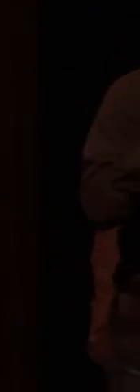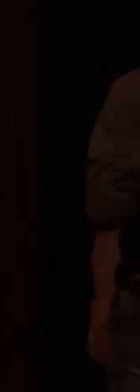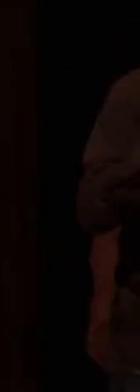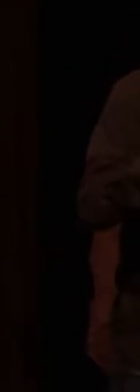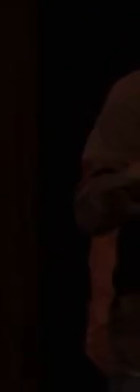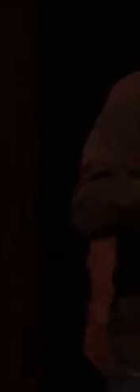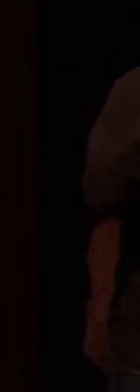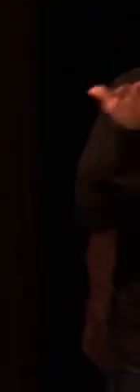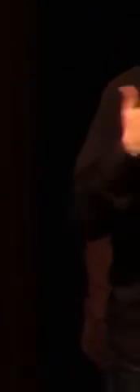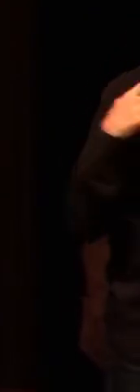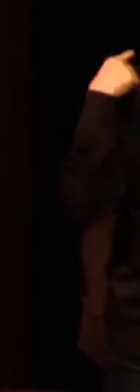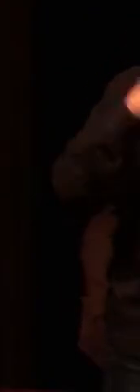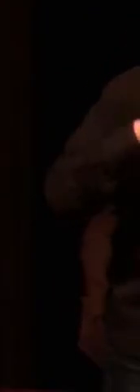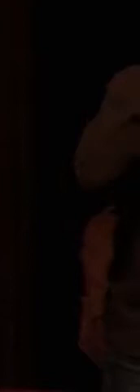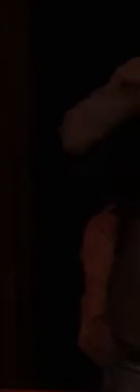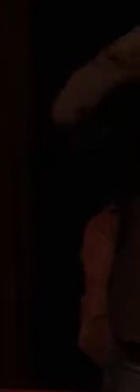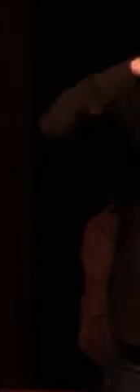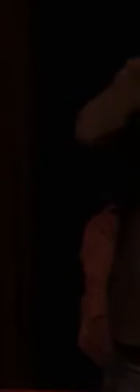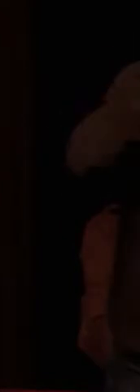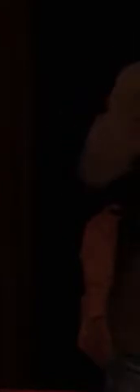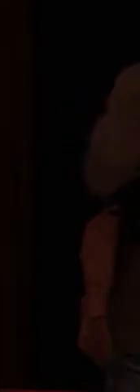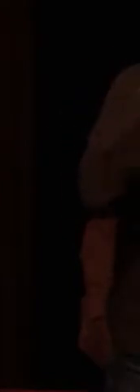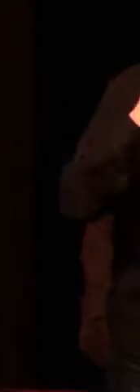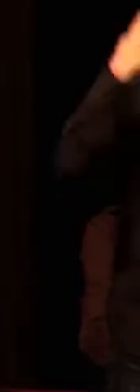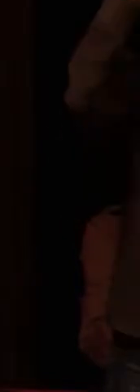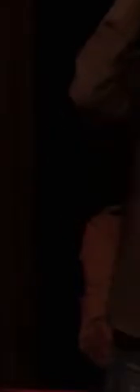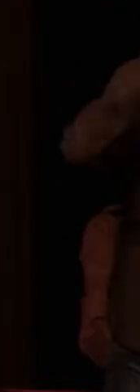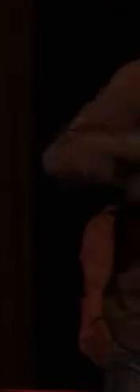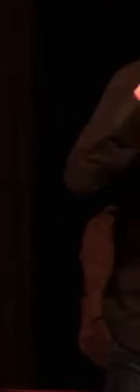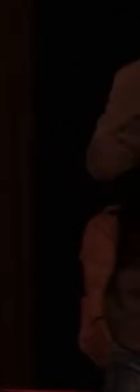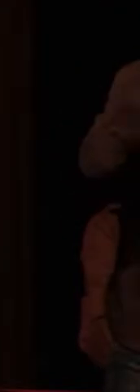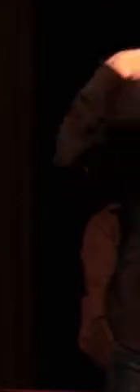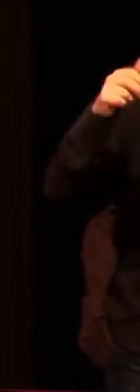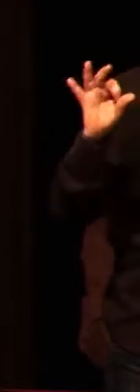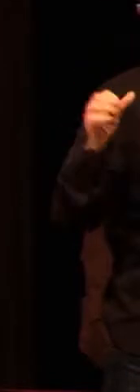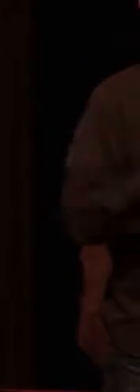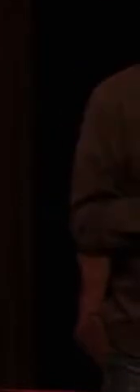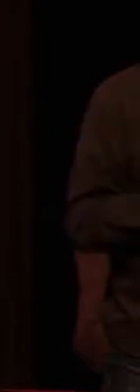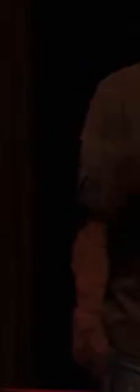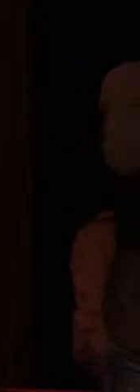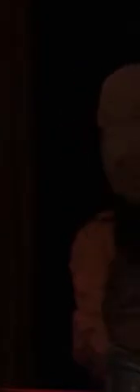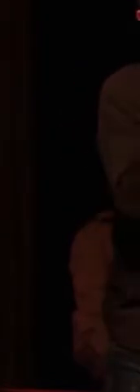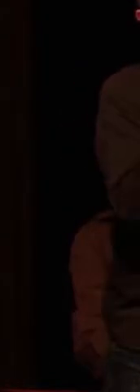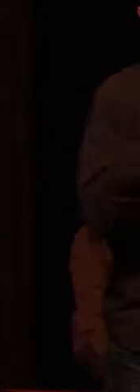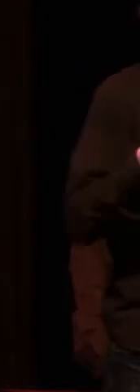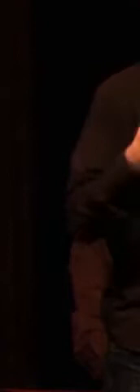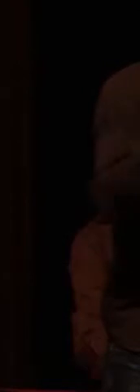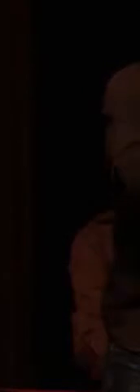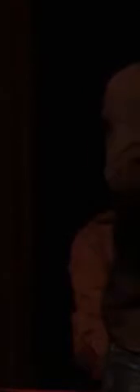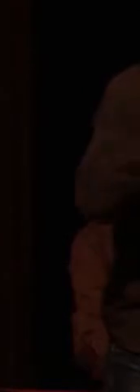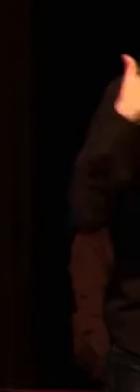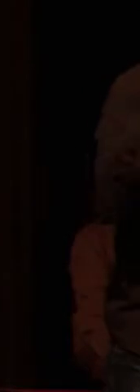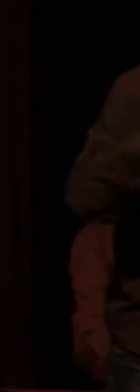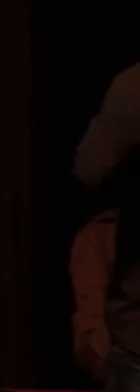ningú més que a l'hereva del franquisme, a la monarquia borbònica. Una Constitució que ens priva del nostre